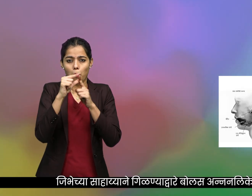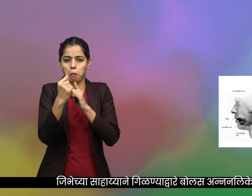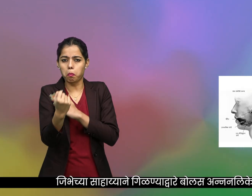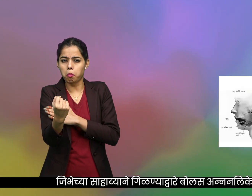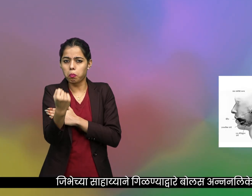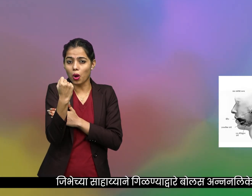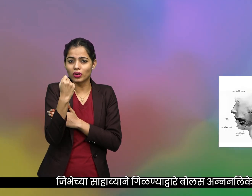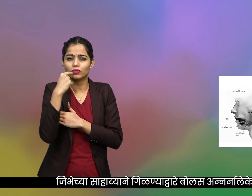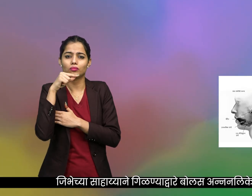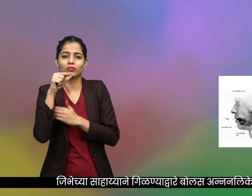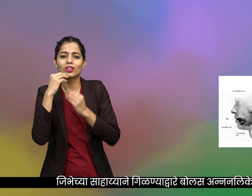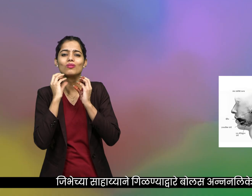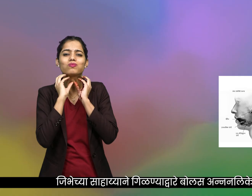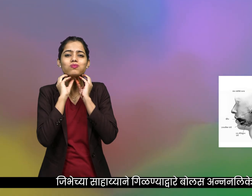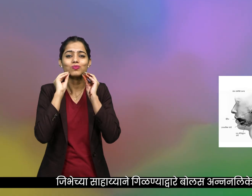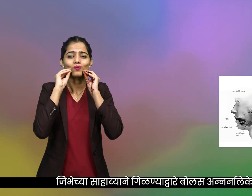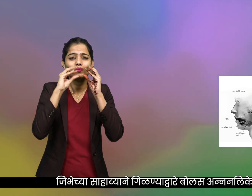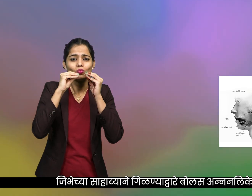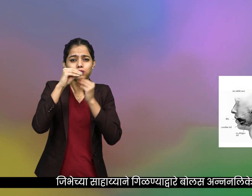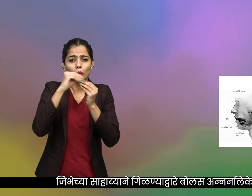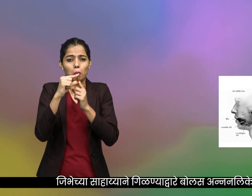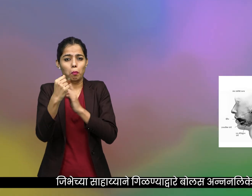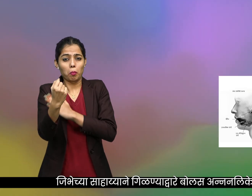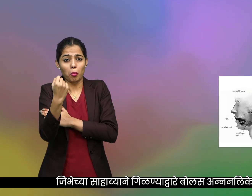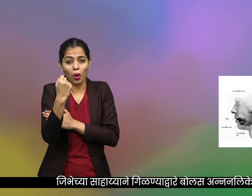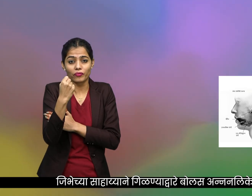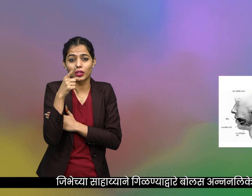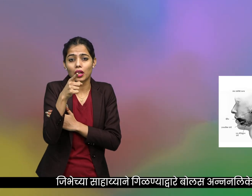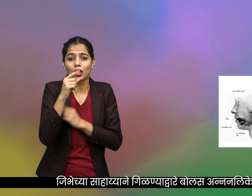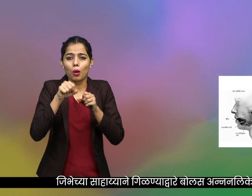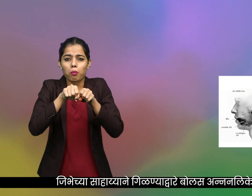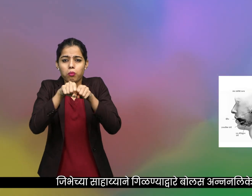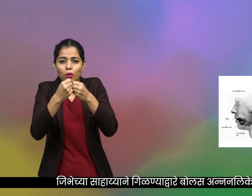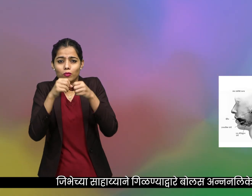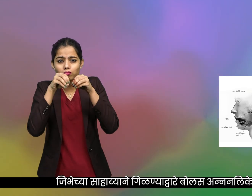जिभेच्या सहाय्याने गिळण्याद्वारे बोलस अन्न नलिकेमध्ये नेले जाते.